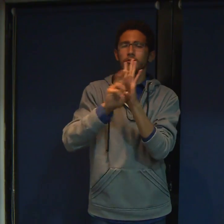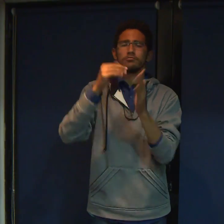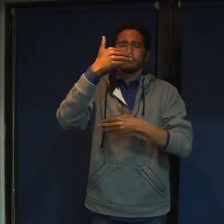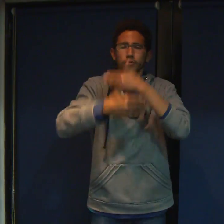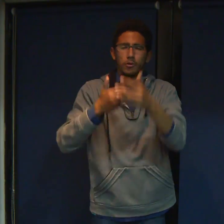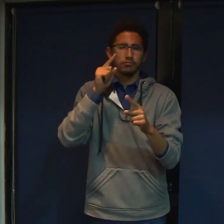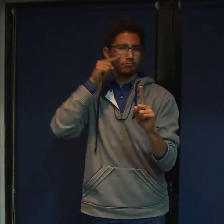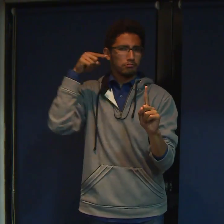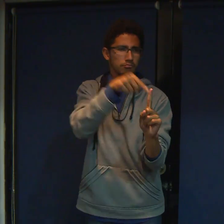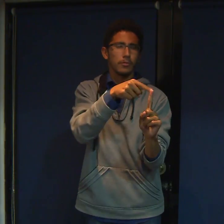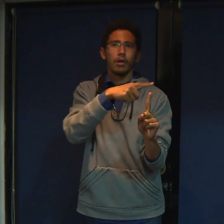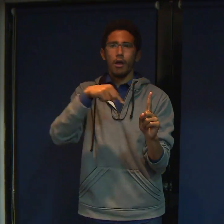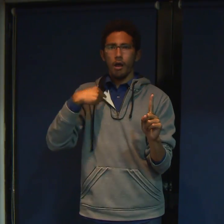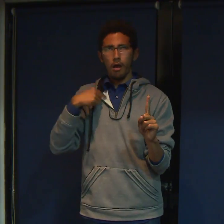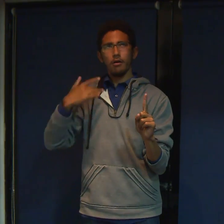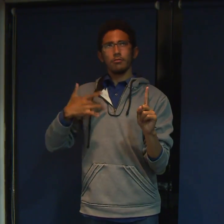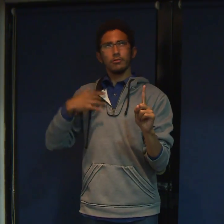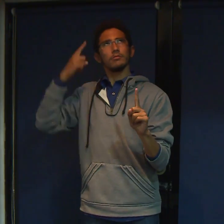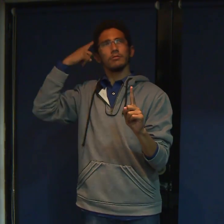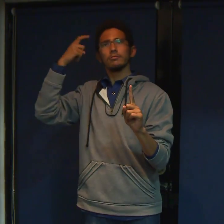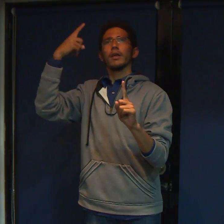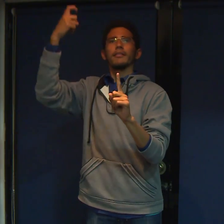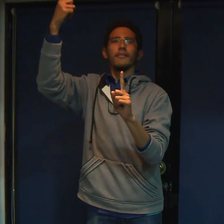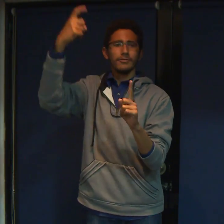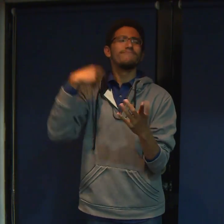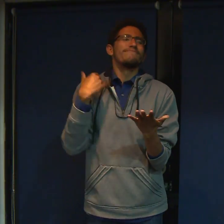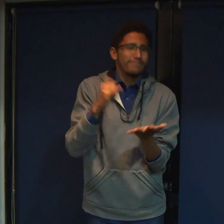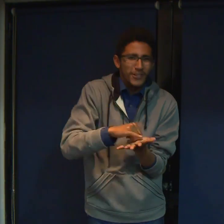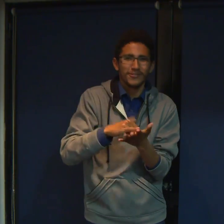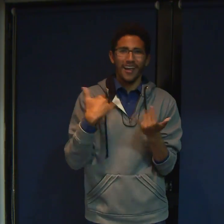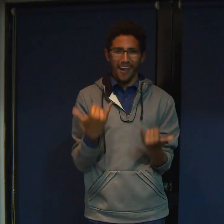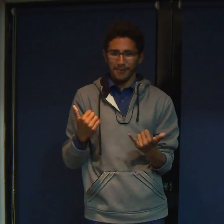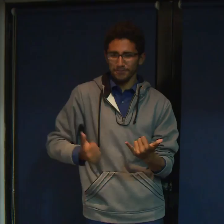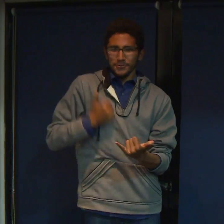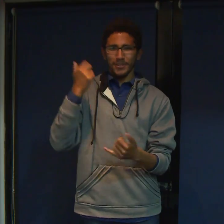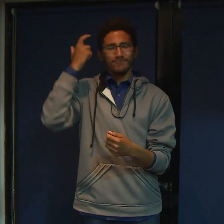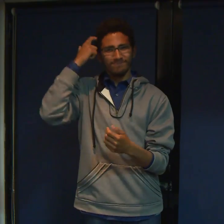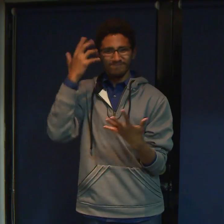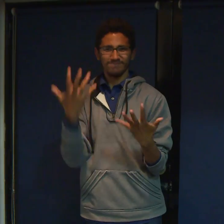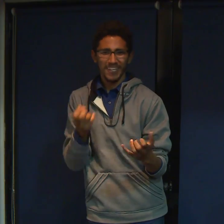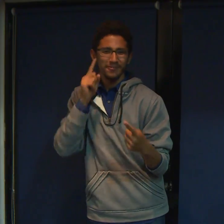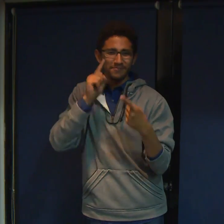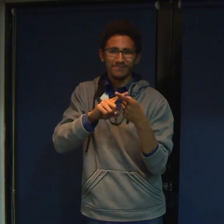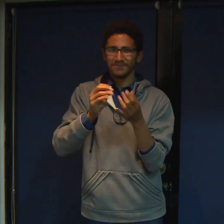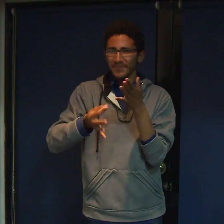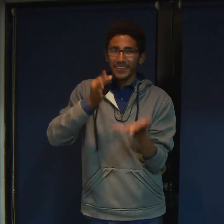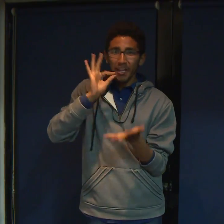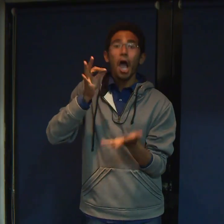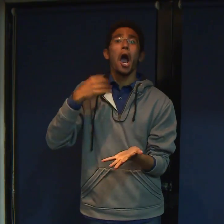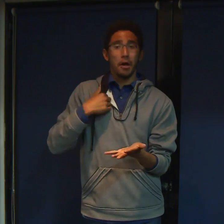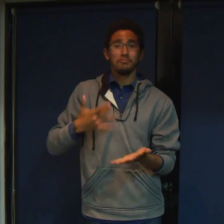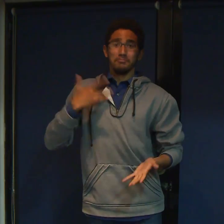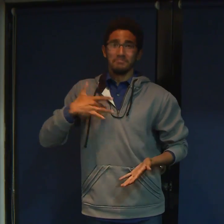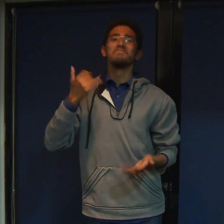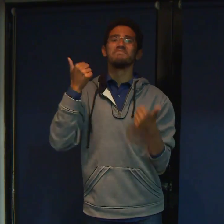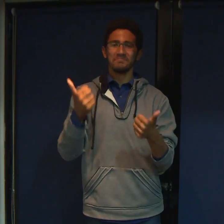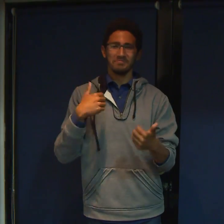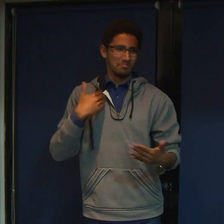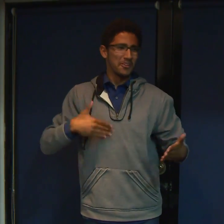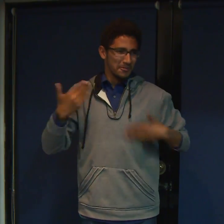Ver cómo los profesores contaban sus experiencias en ese momento cuando los compañeros les hacían las preguntas, entonces considero